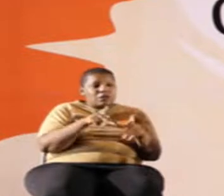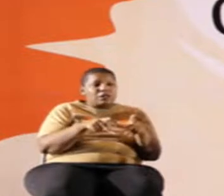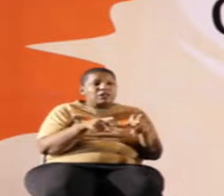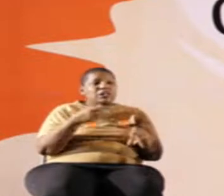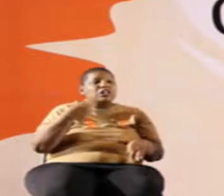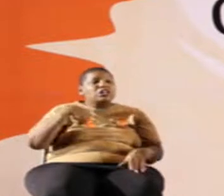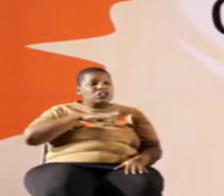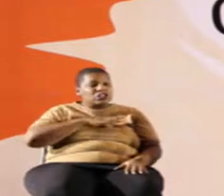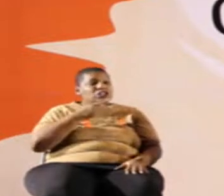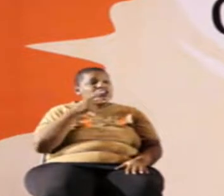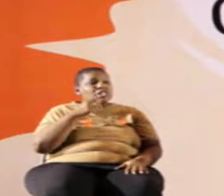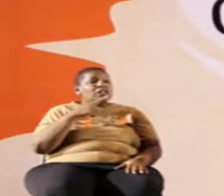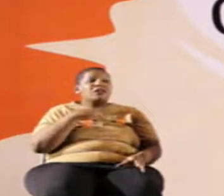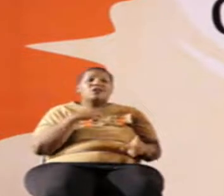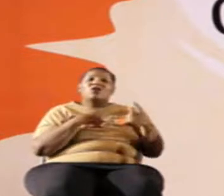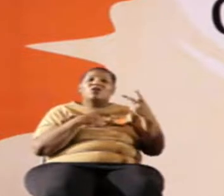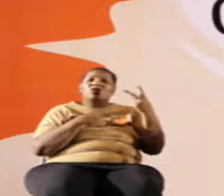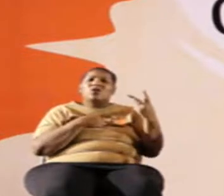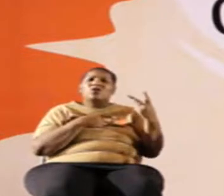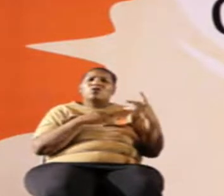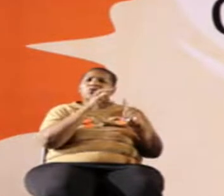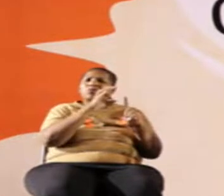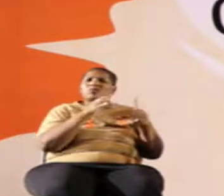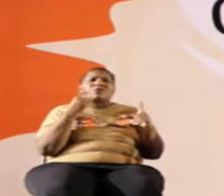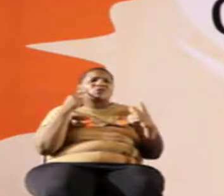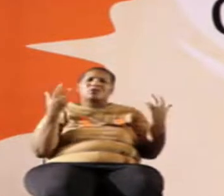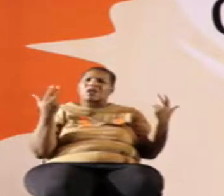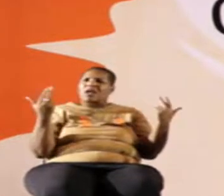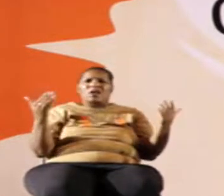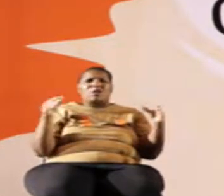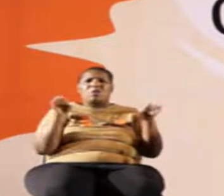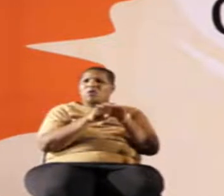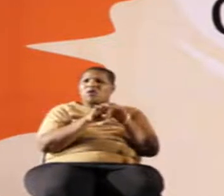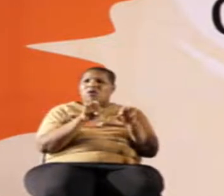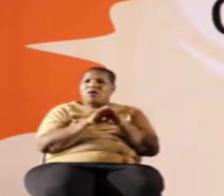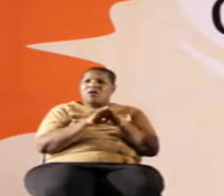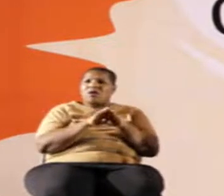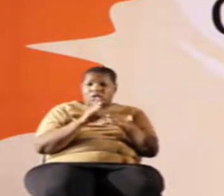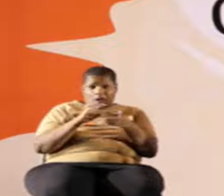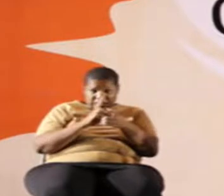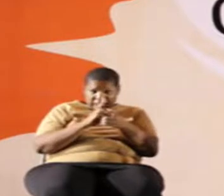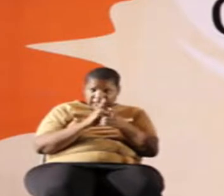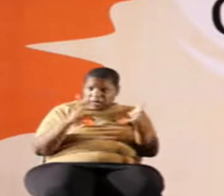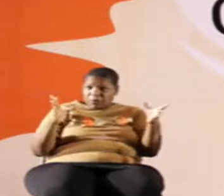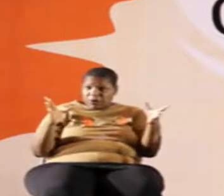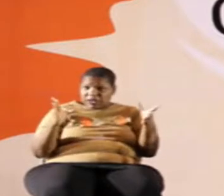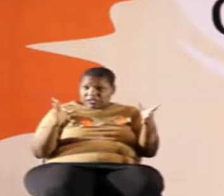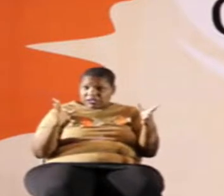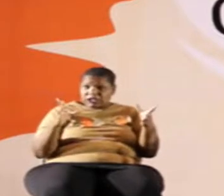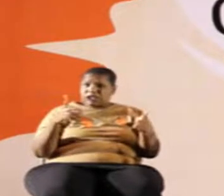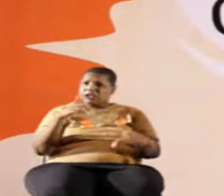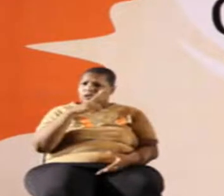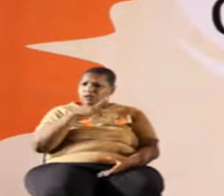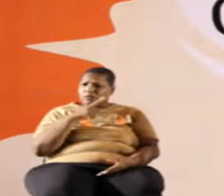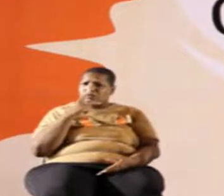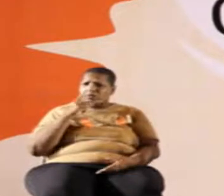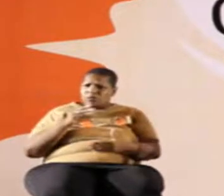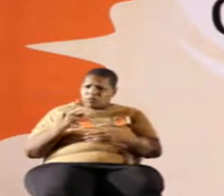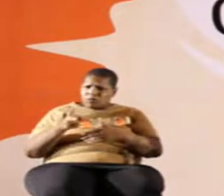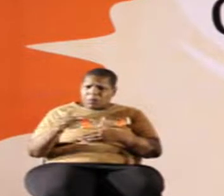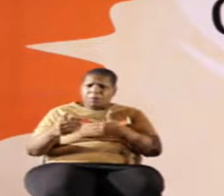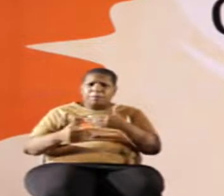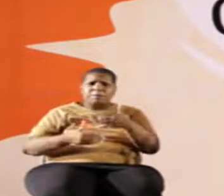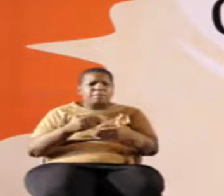temos somente 2%. Não é razoável. Uma democracia que se opera mantendo esses níveis